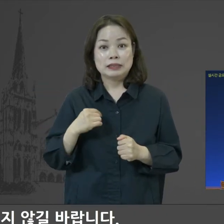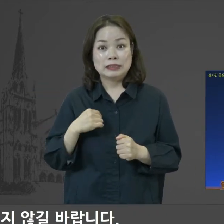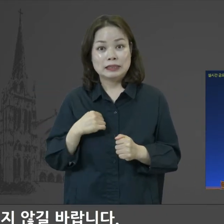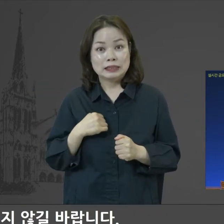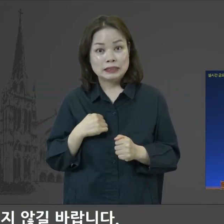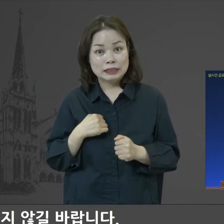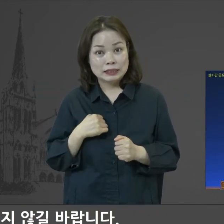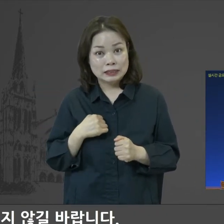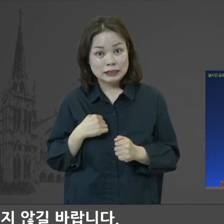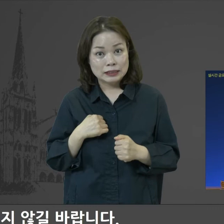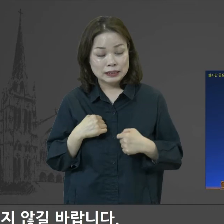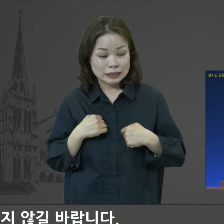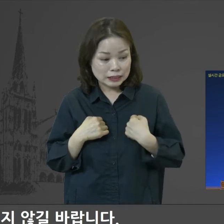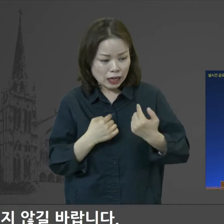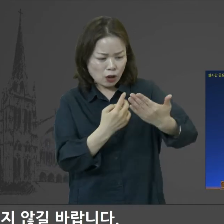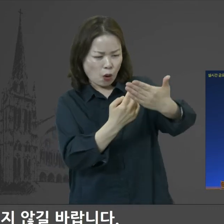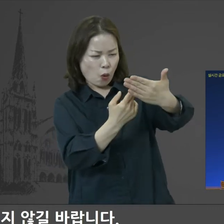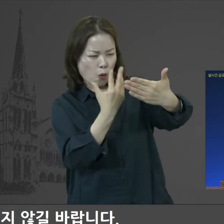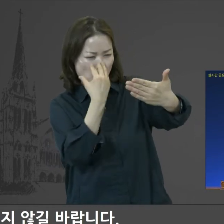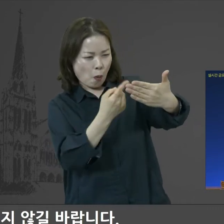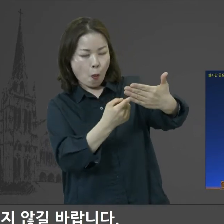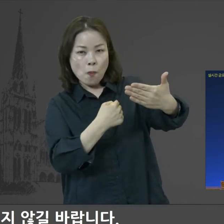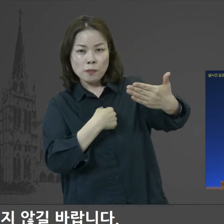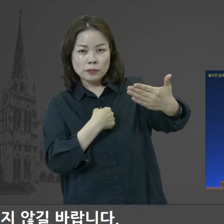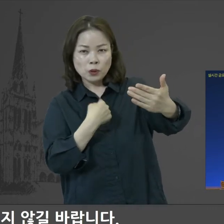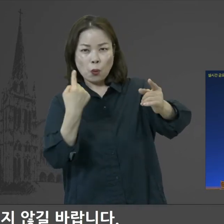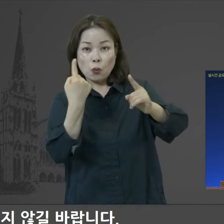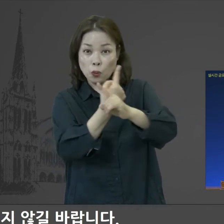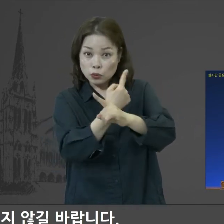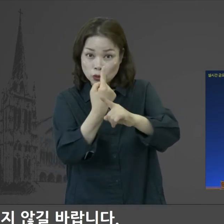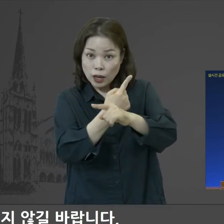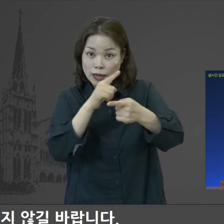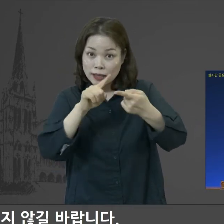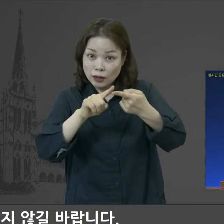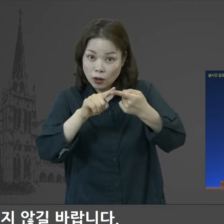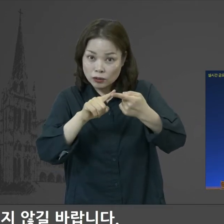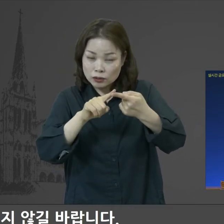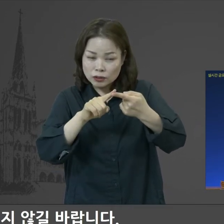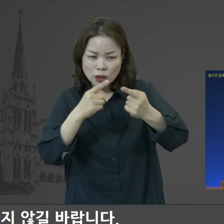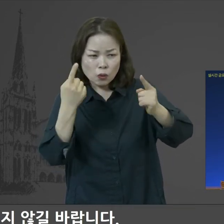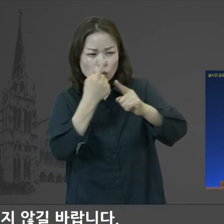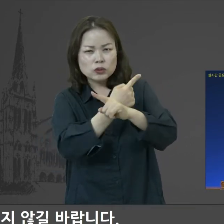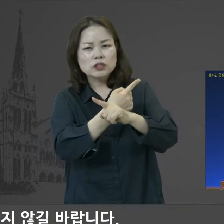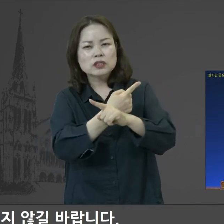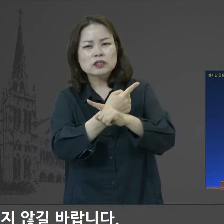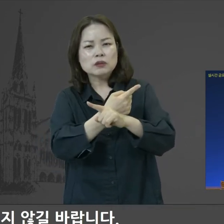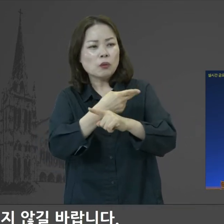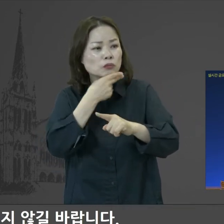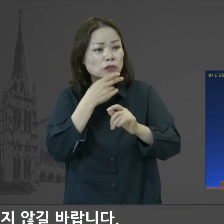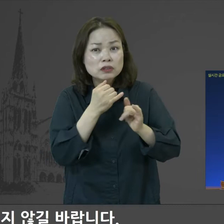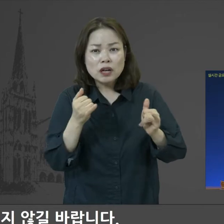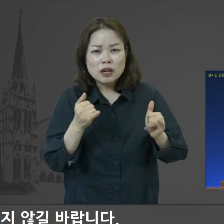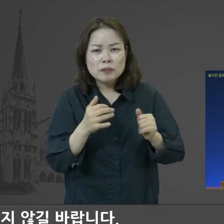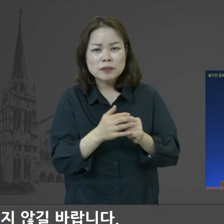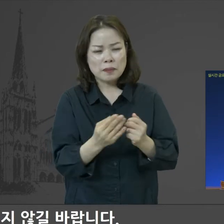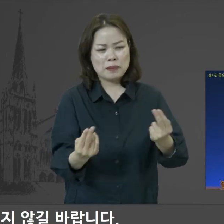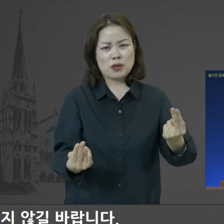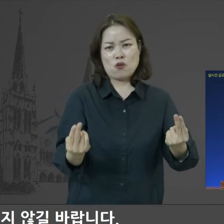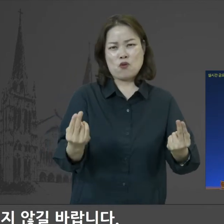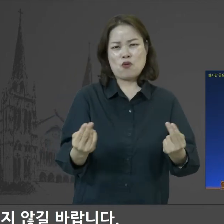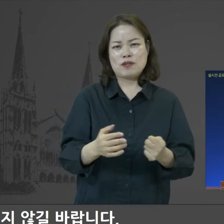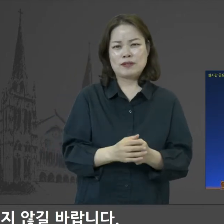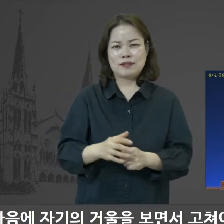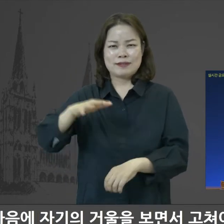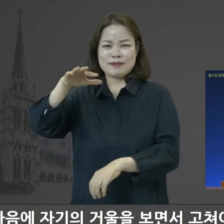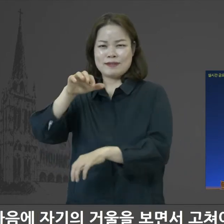자기의 이 거울을 보면서 자기의 고쳐야 될 부분들을 안 고치는 사람, 이 사람이 이제 대조되는 겁니다. 이제